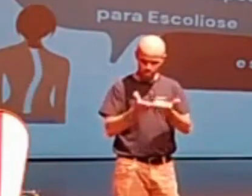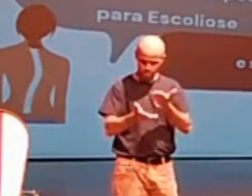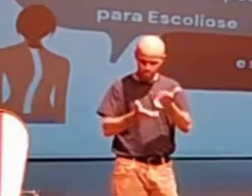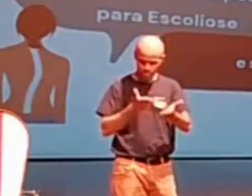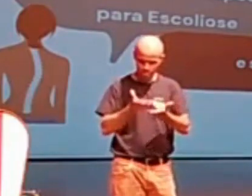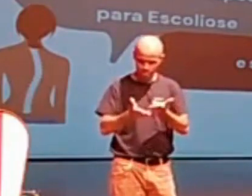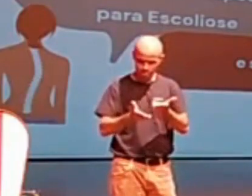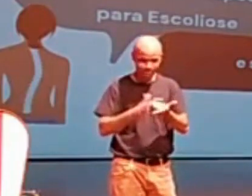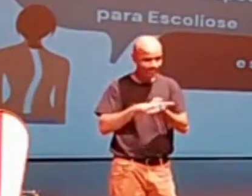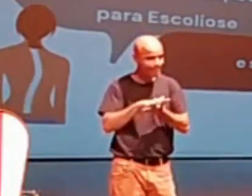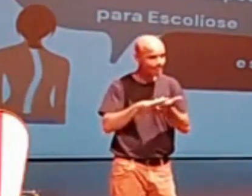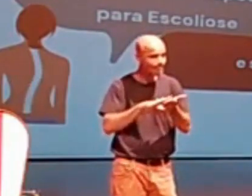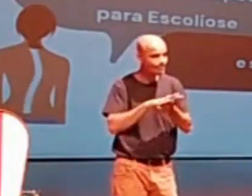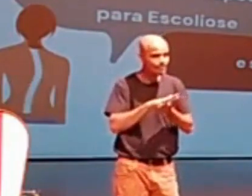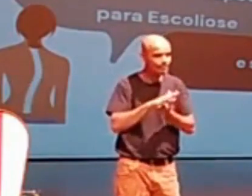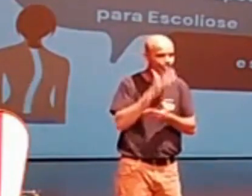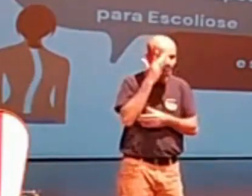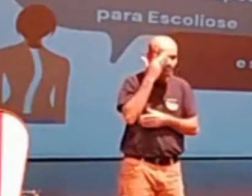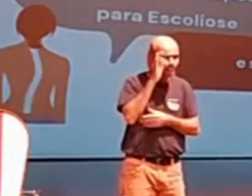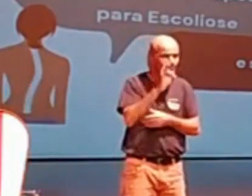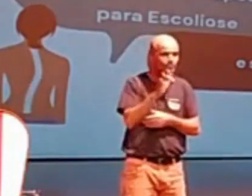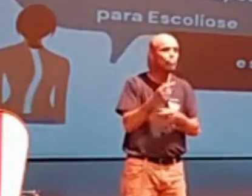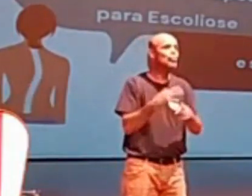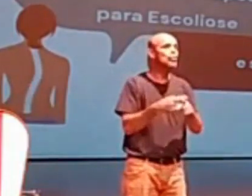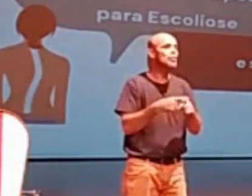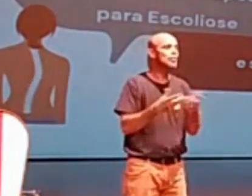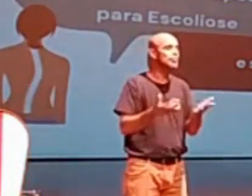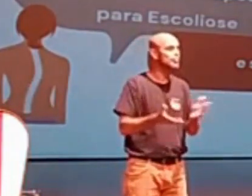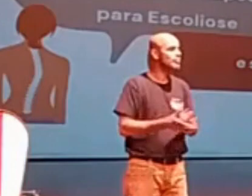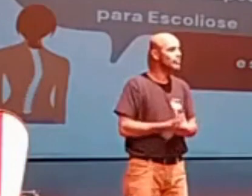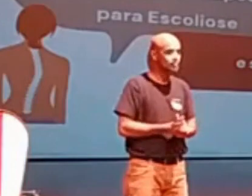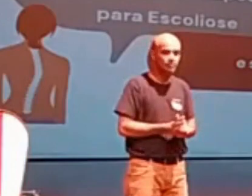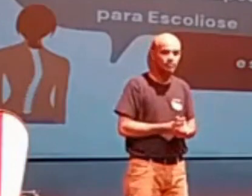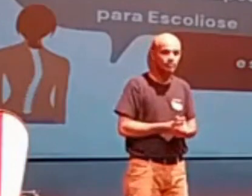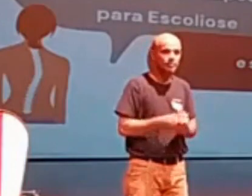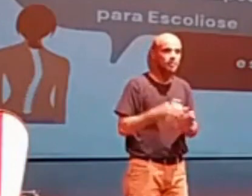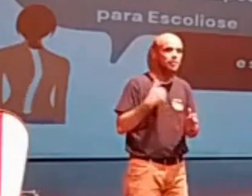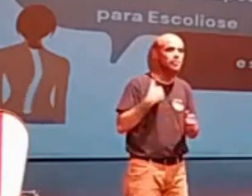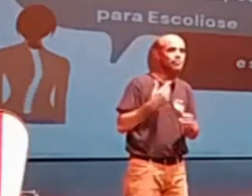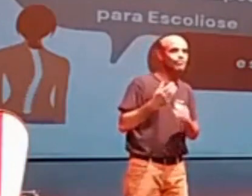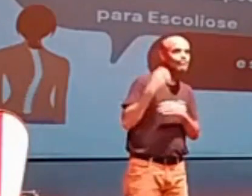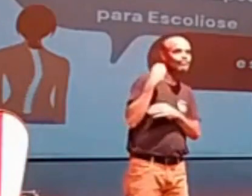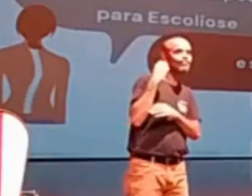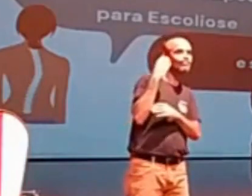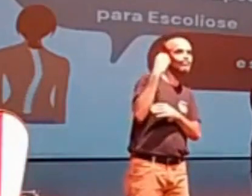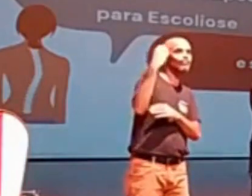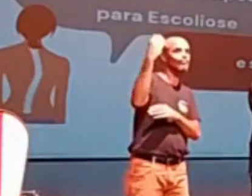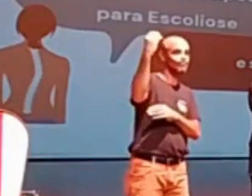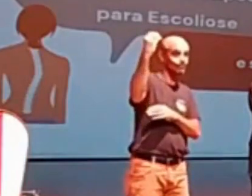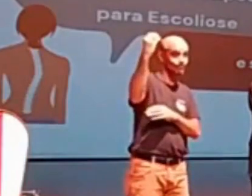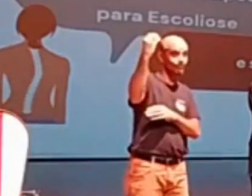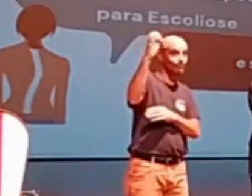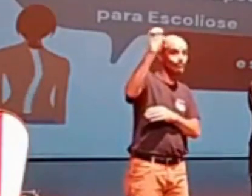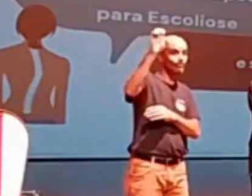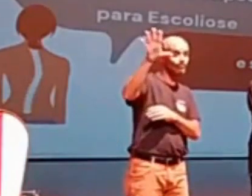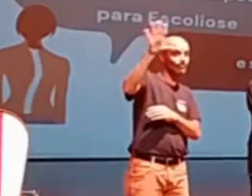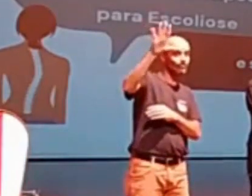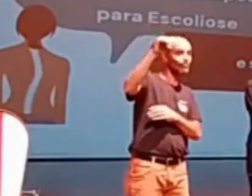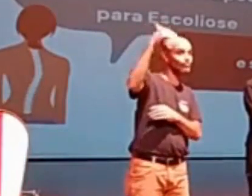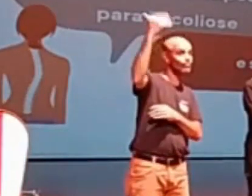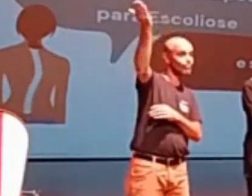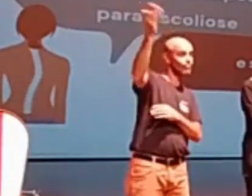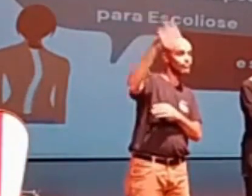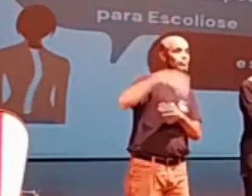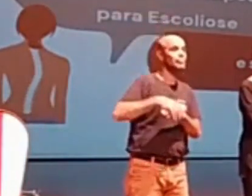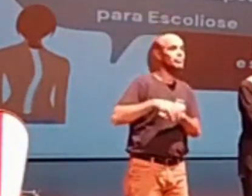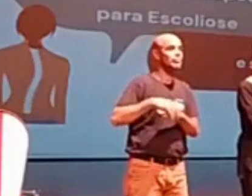não aconteciam, mas eu não entendia muito bem por quê. Eu precisei fazer uma viagem para o exterior